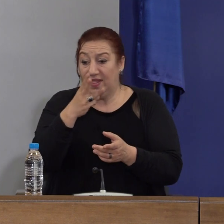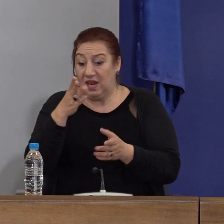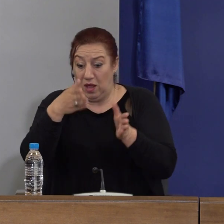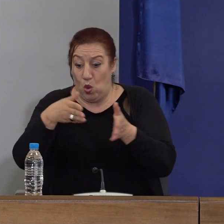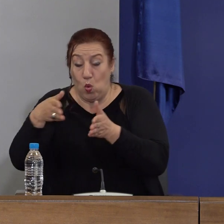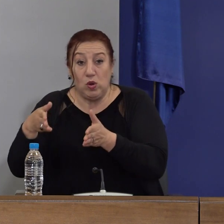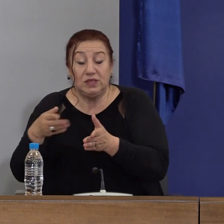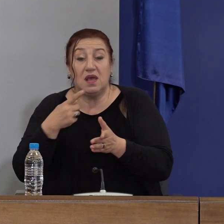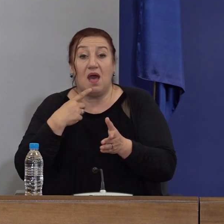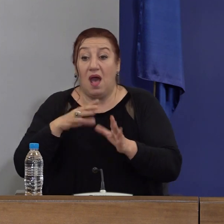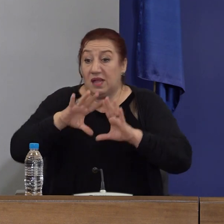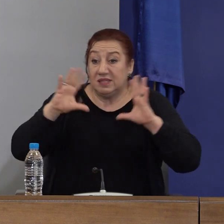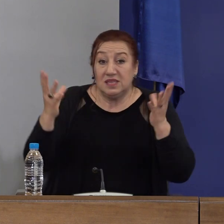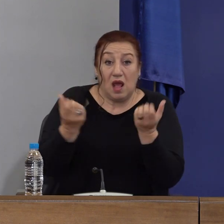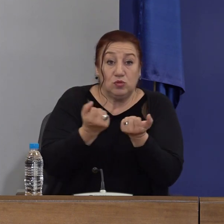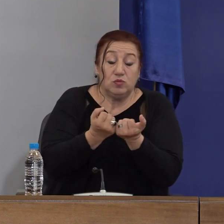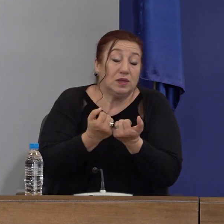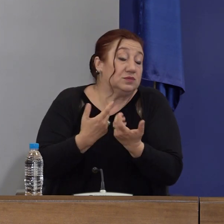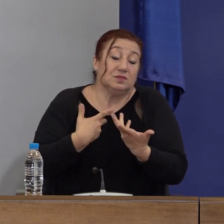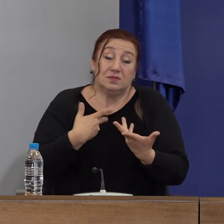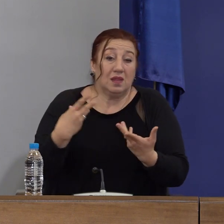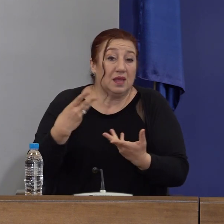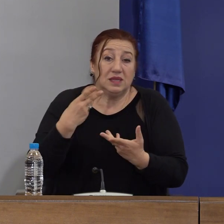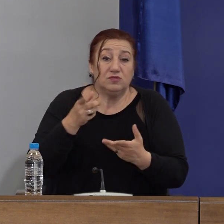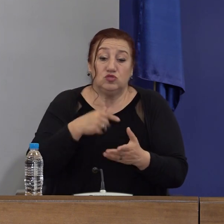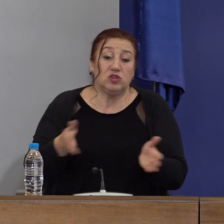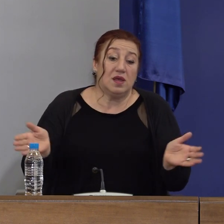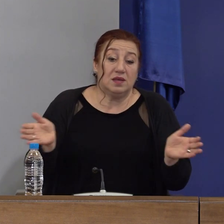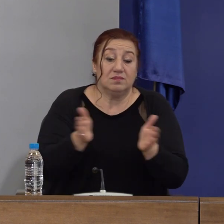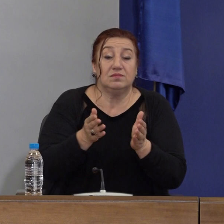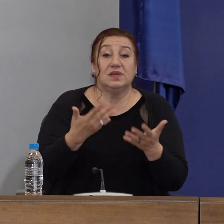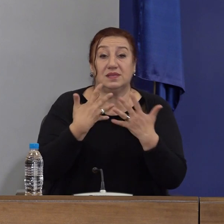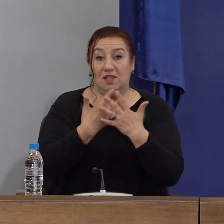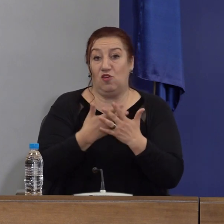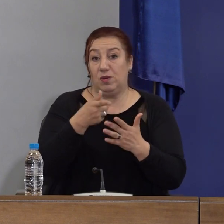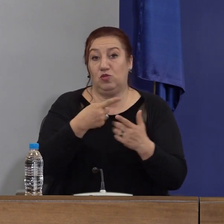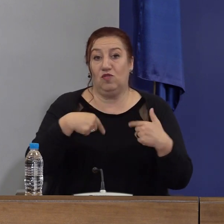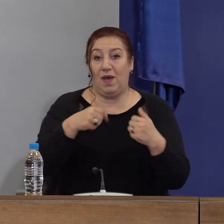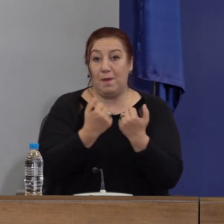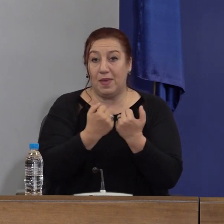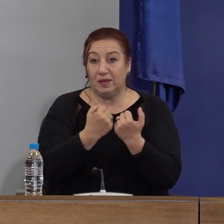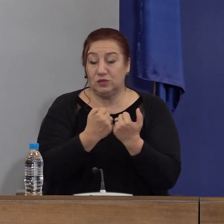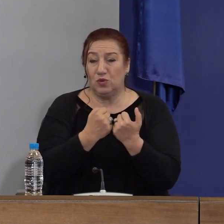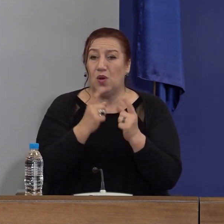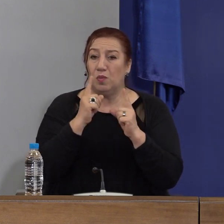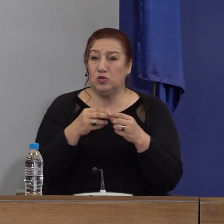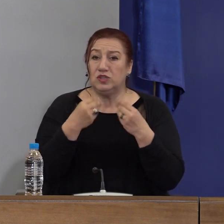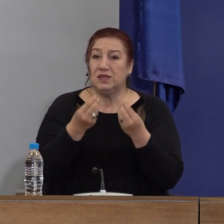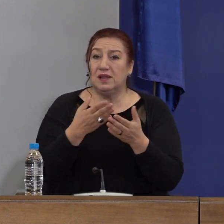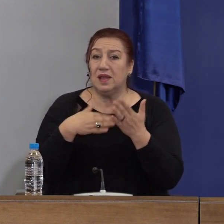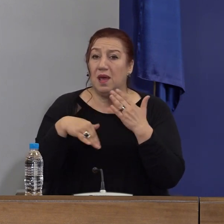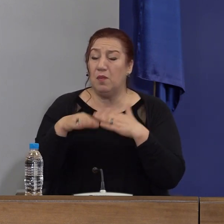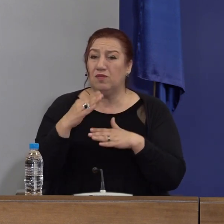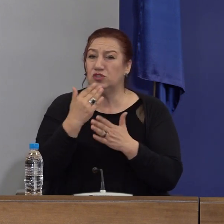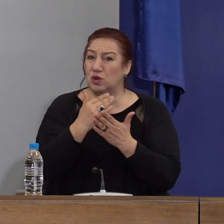място, естествено, че ще се пристъпи към затваряне на това населено място. Мария Ванкова, BTV, бихте ли дали малко повече подробности за